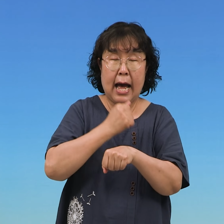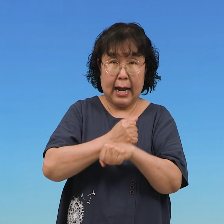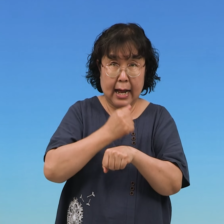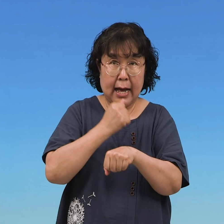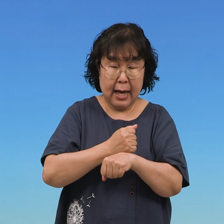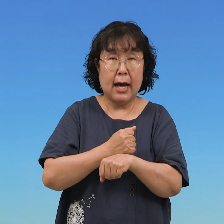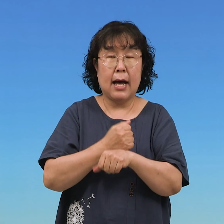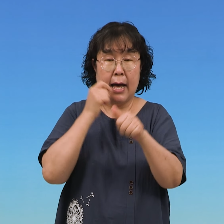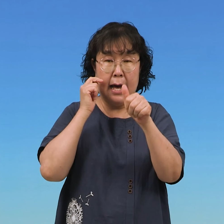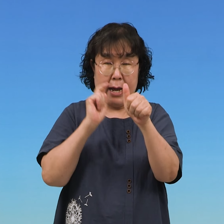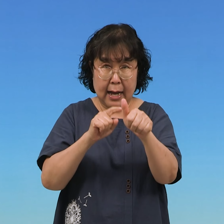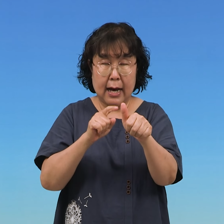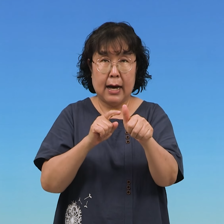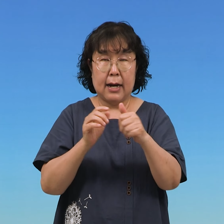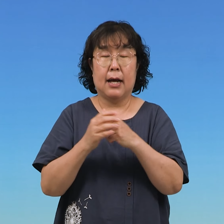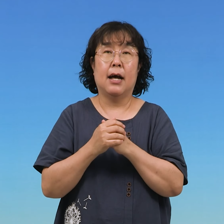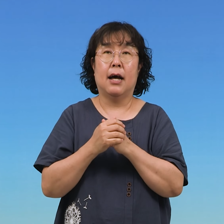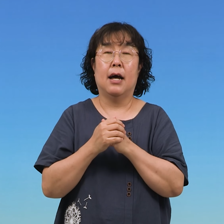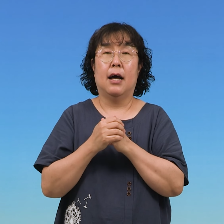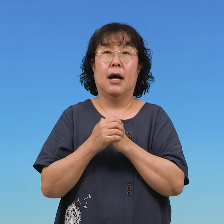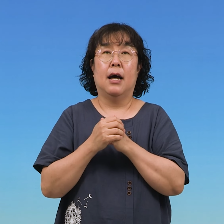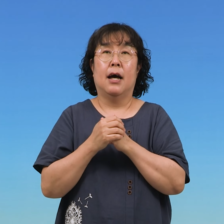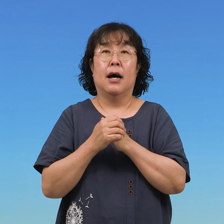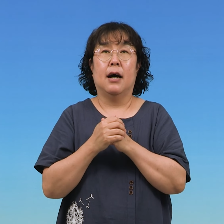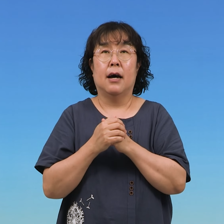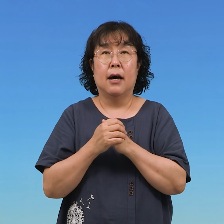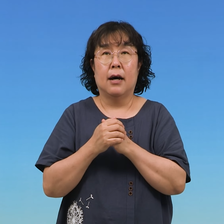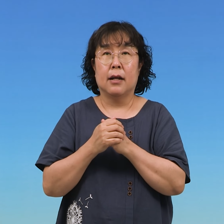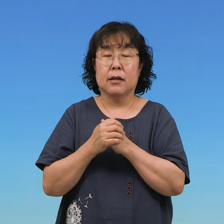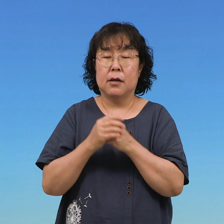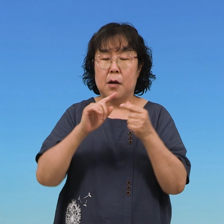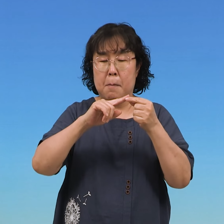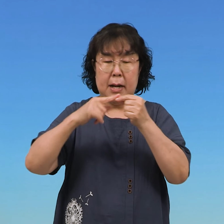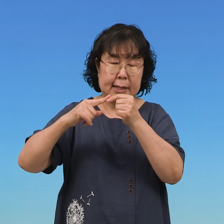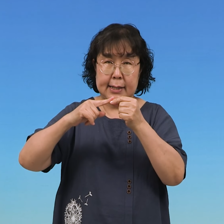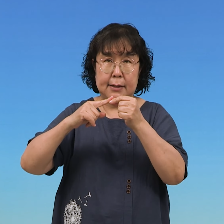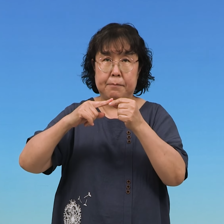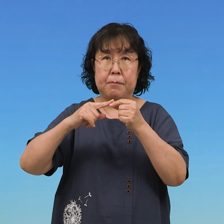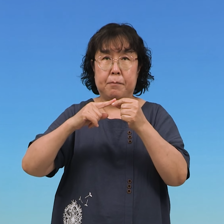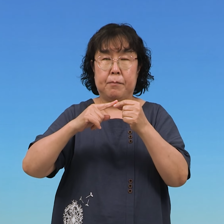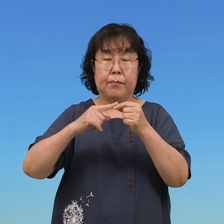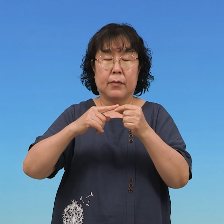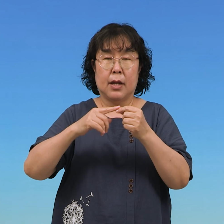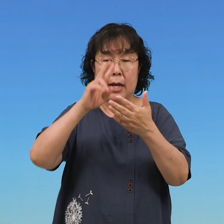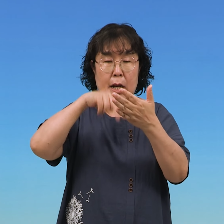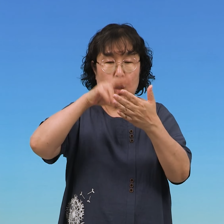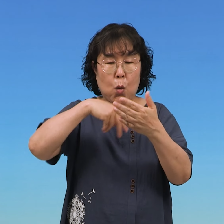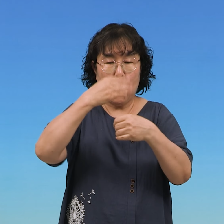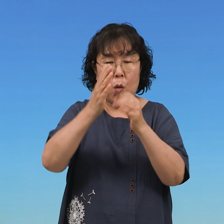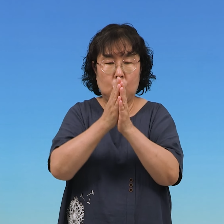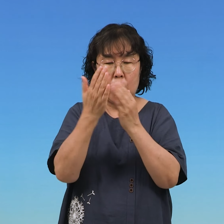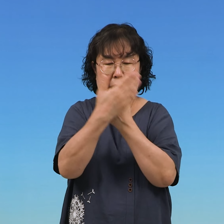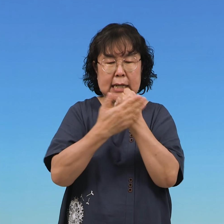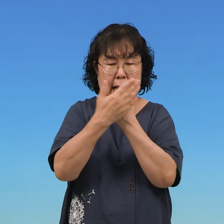땅을 갈아엎어야 되겠다고 참 은혜를 받았다, 이런 글들을 보내주시는 걸 제가 봤거든요. 근데